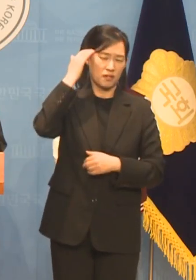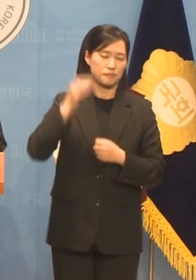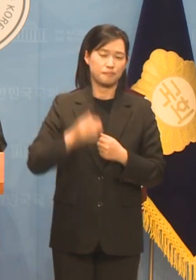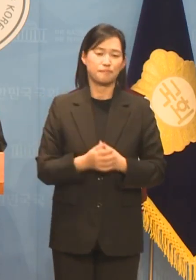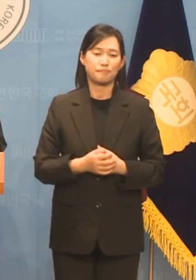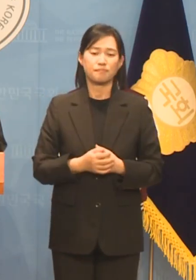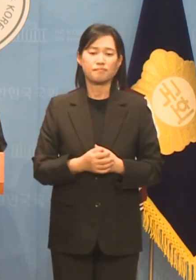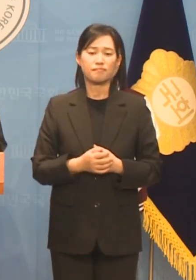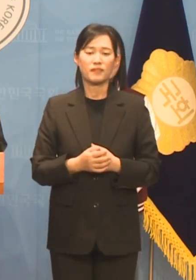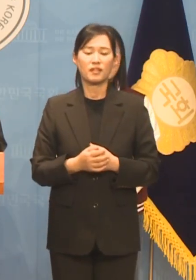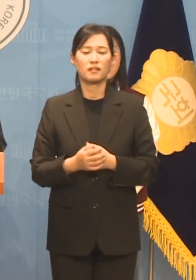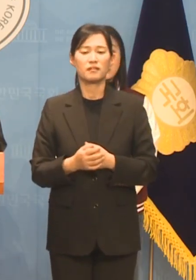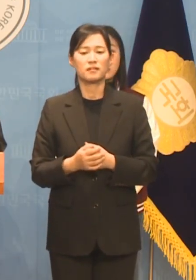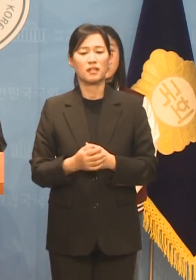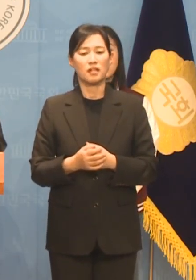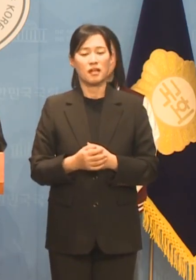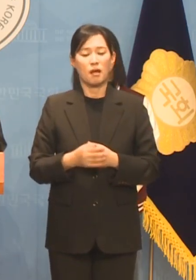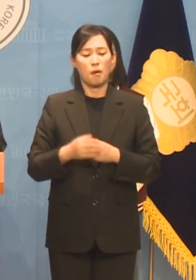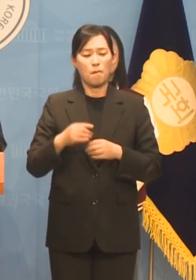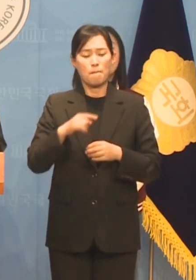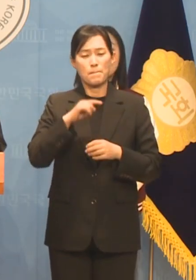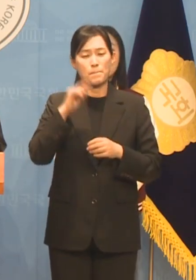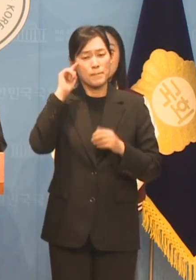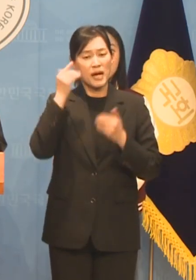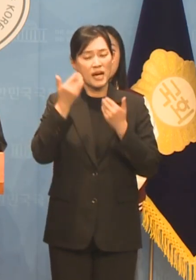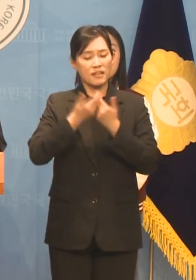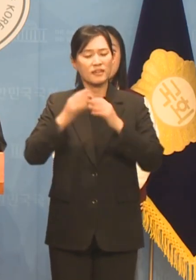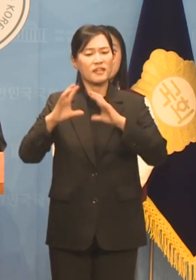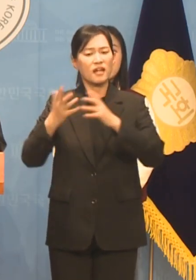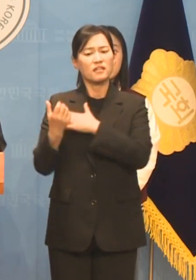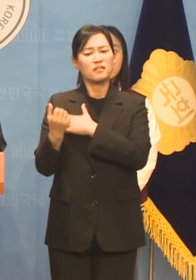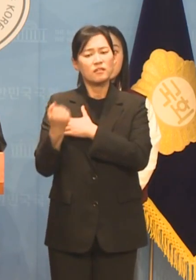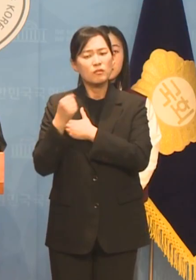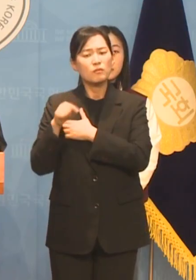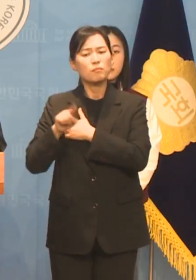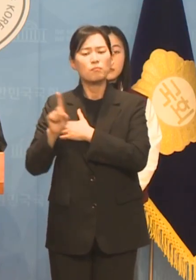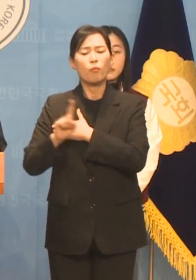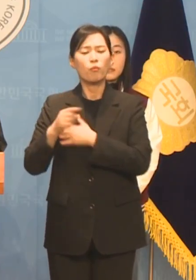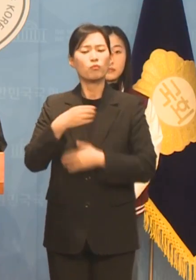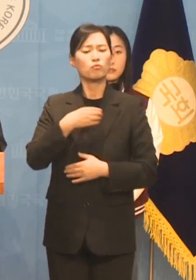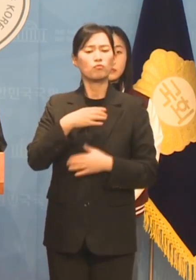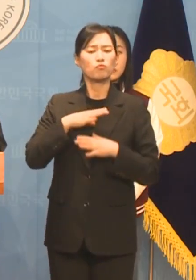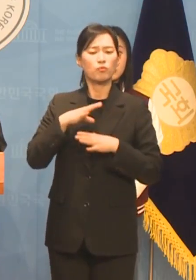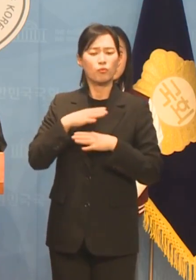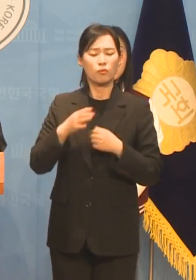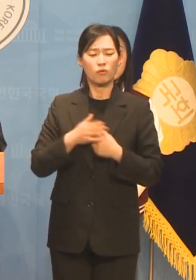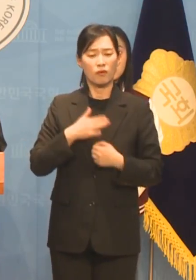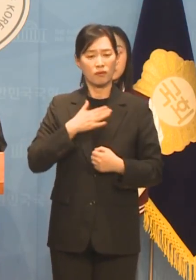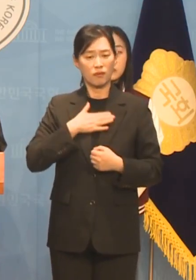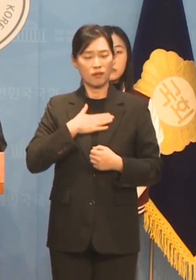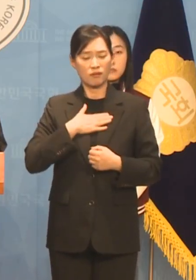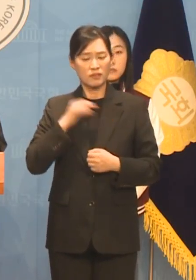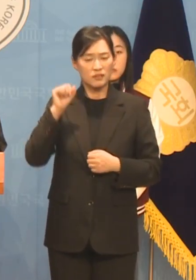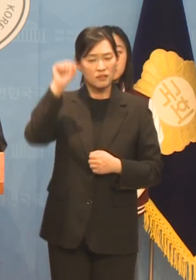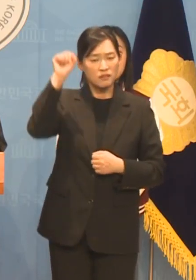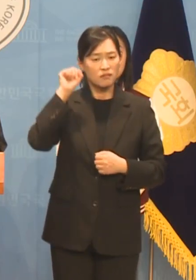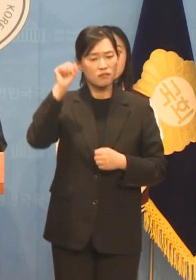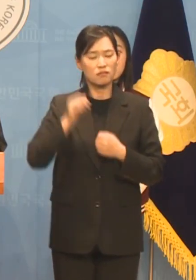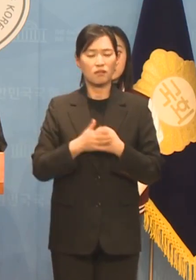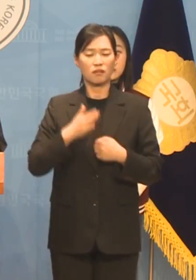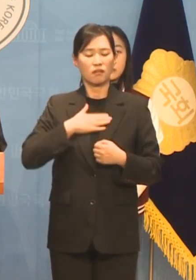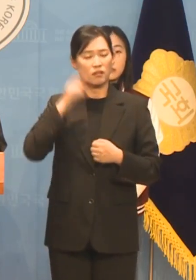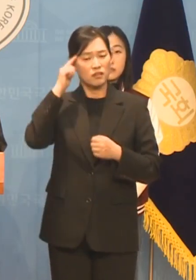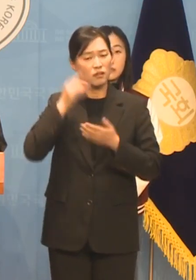위시한 종북 종중 반국가 세력들에게 묻습니다. 무엇이 그렇게 두려워서 우리의 정당한 시국선언과 의견